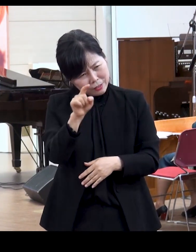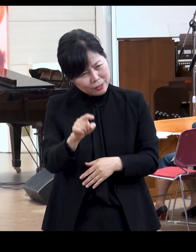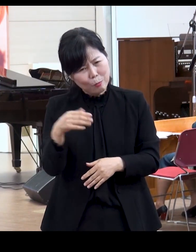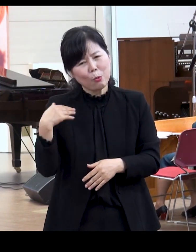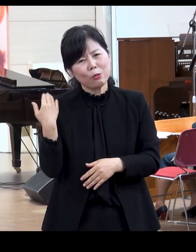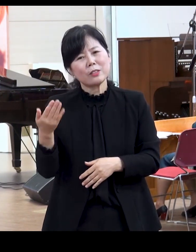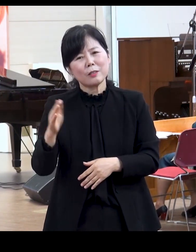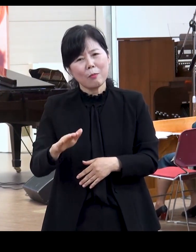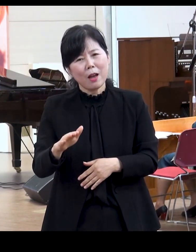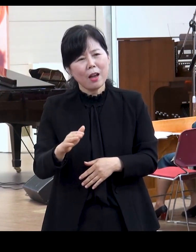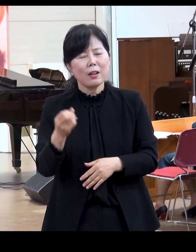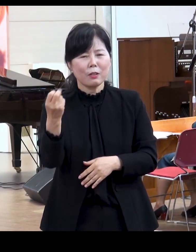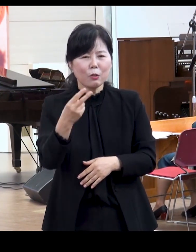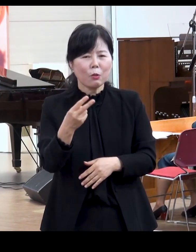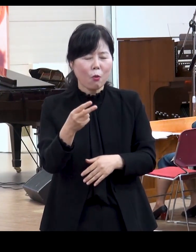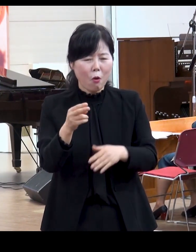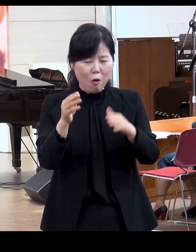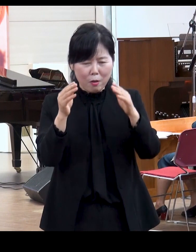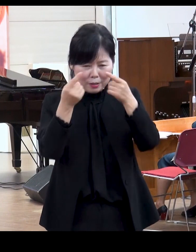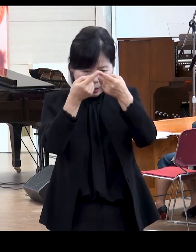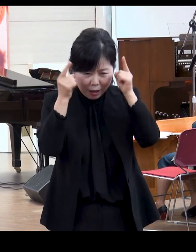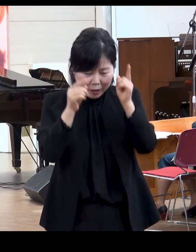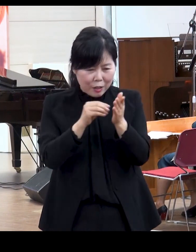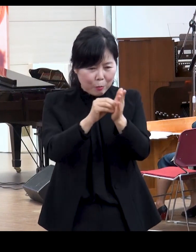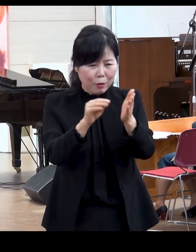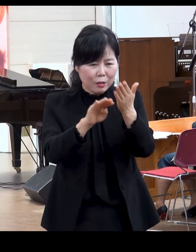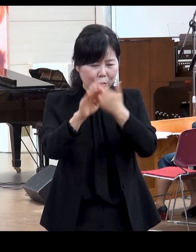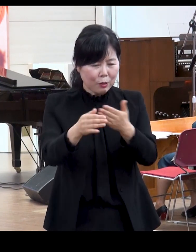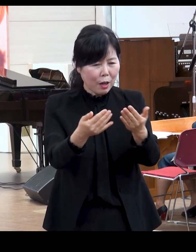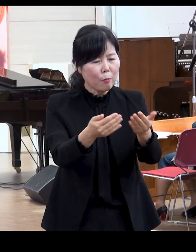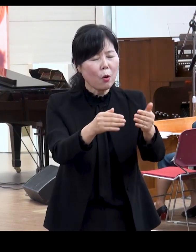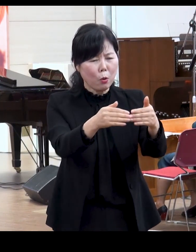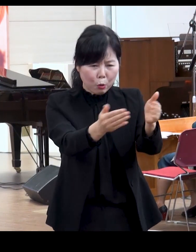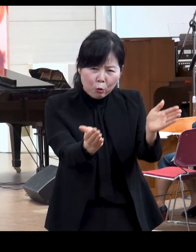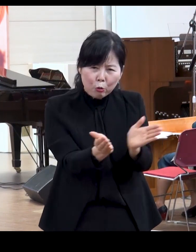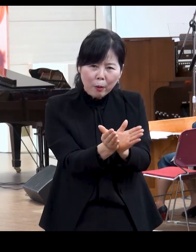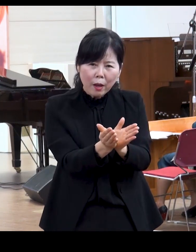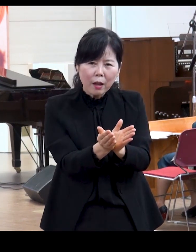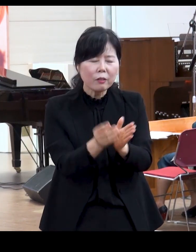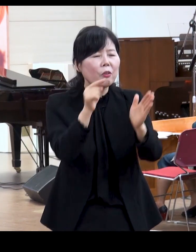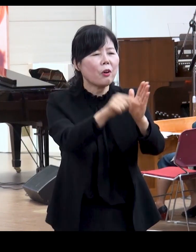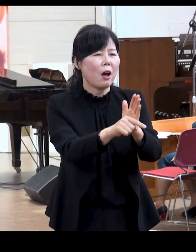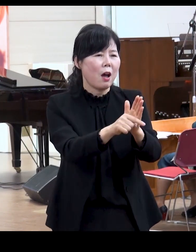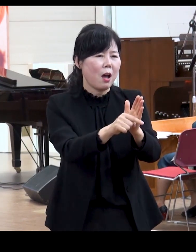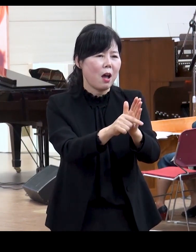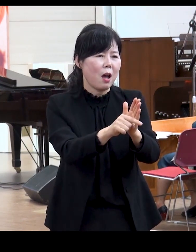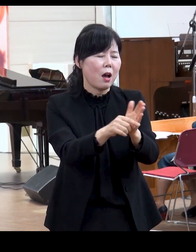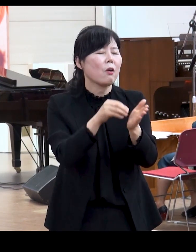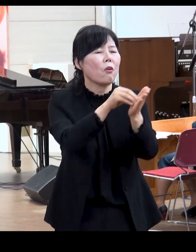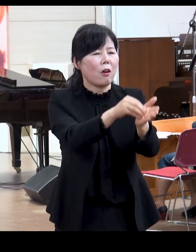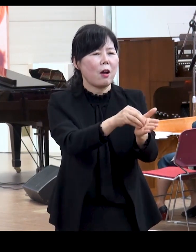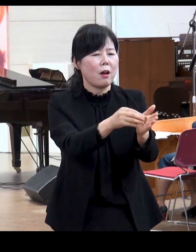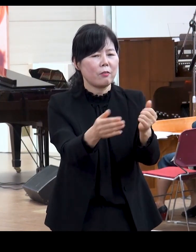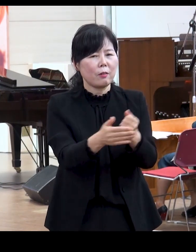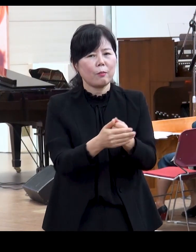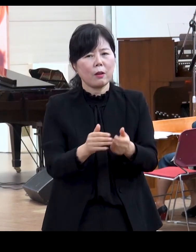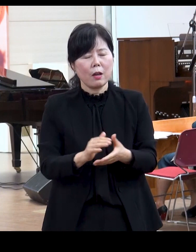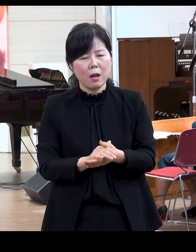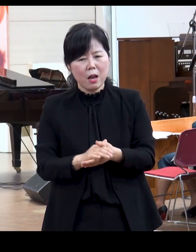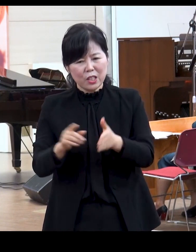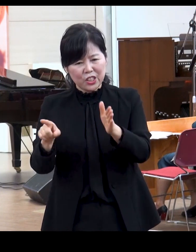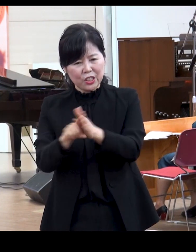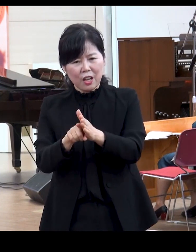그 그룹에 들어갔는데 이 그룹이 문제가 있어요. 이게 일종의 반항하는 그룹이에요. 그러니까 권위를